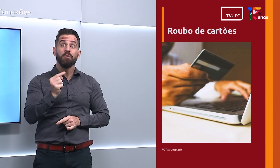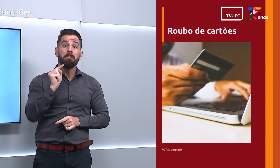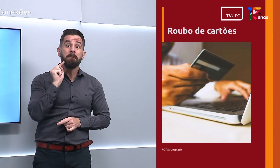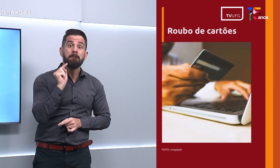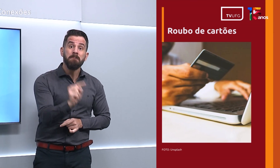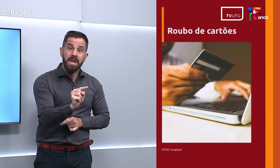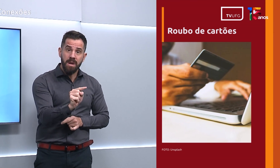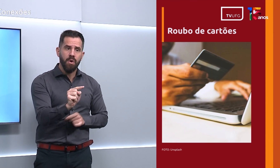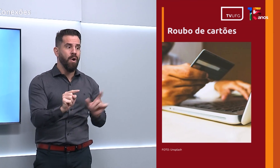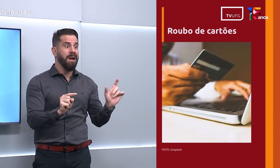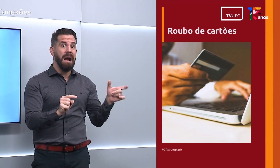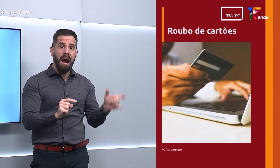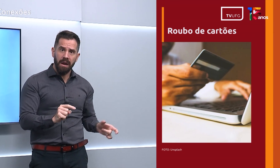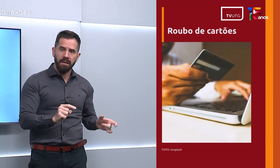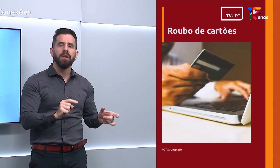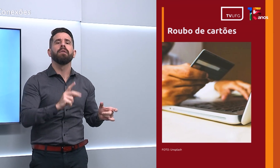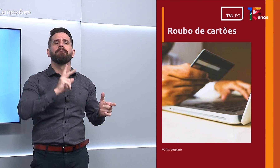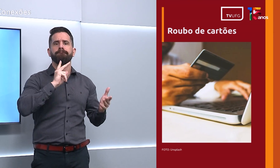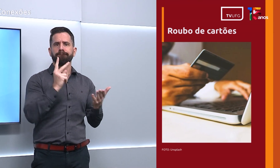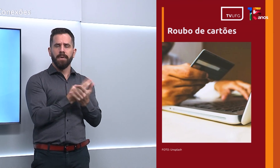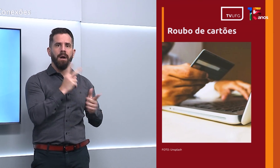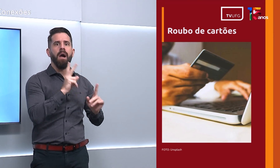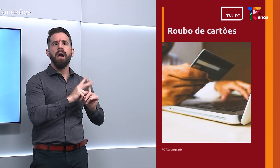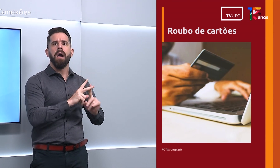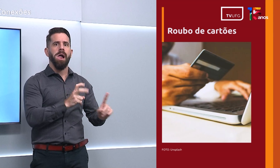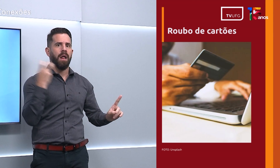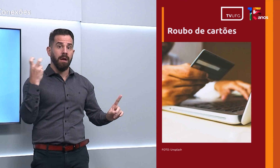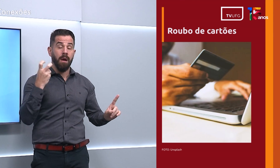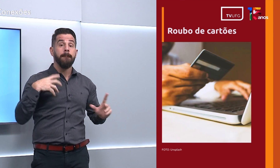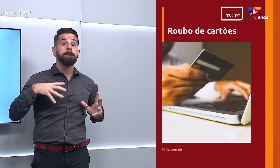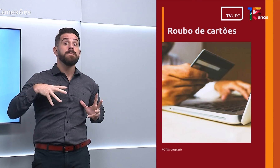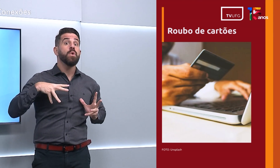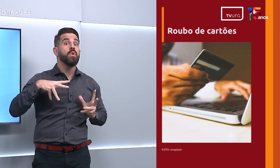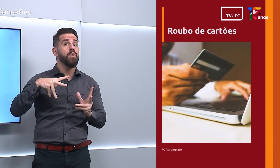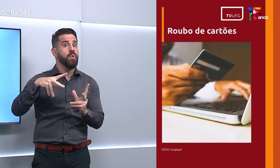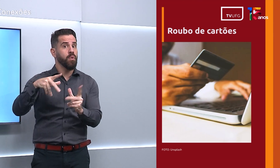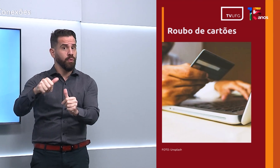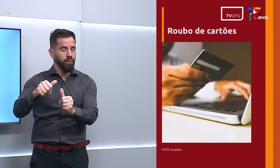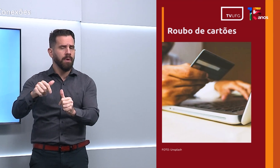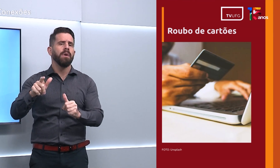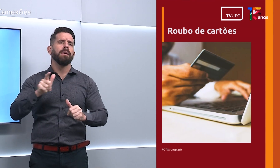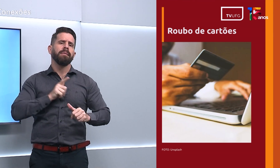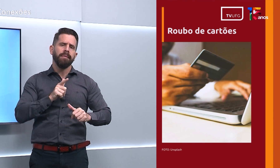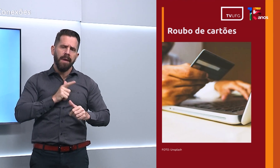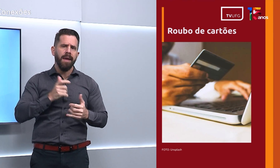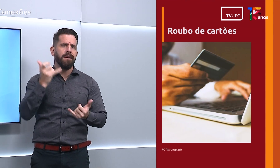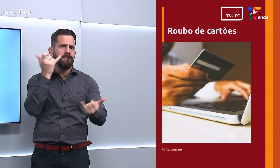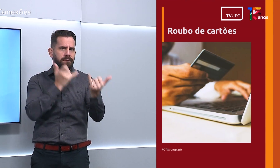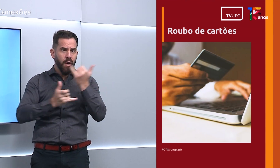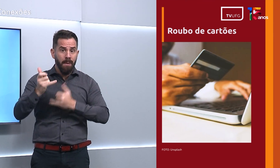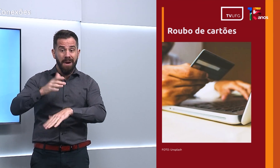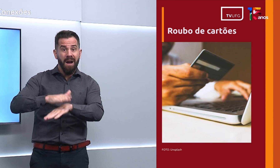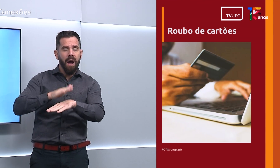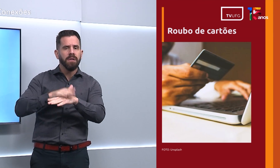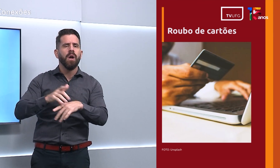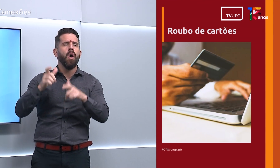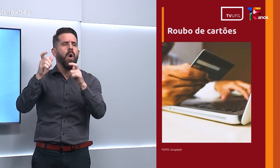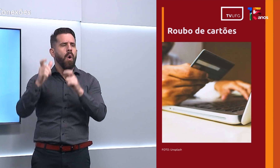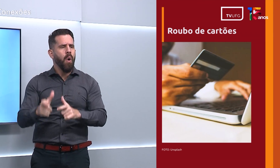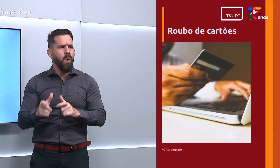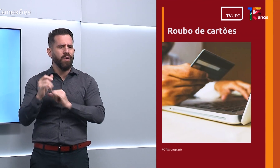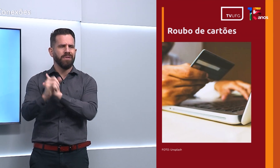de pagamento foram comprometidos em todo o mundo e tiveram as informações vendidas na Dark